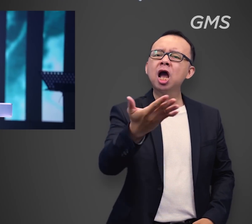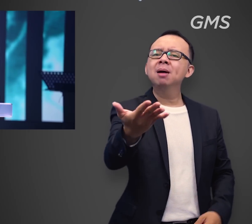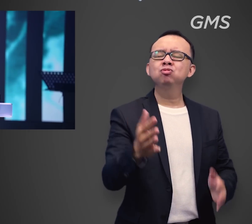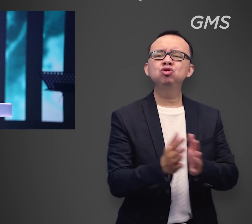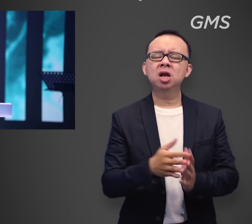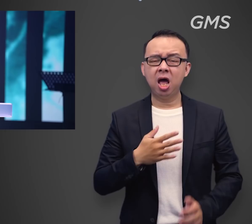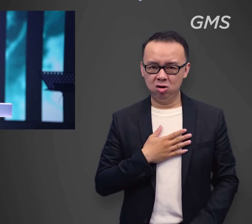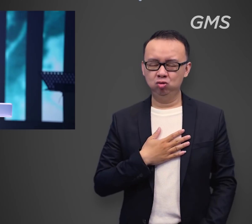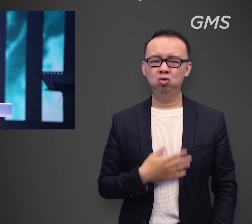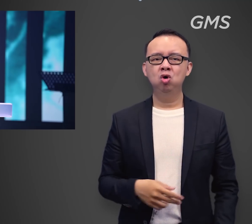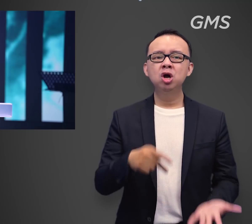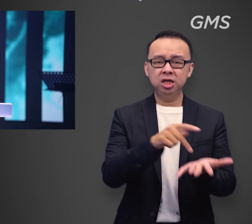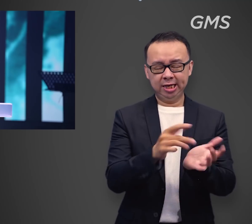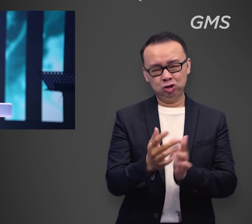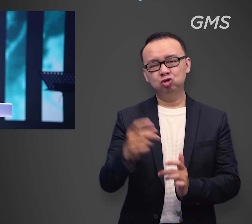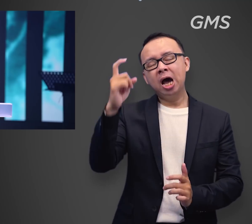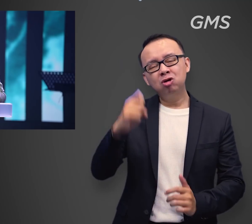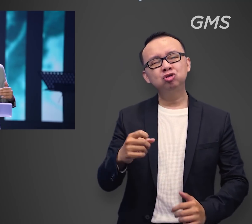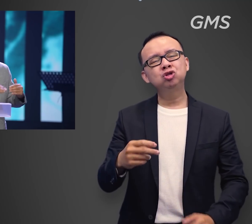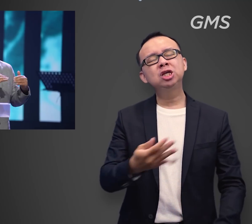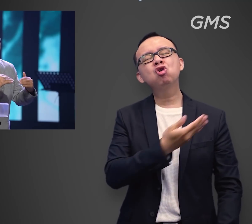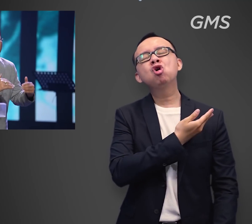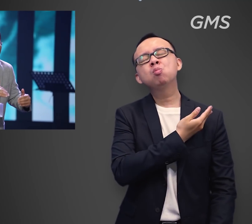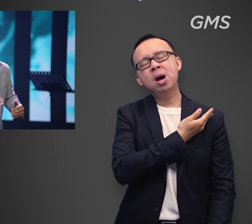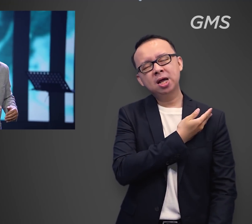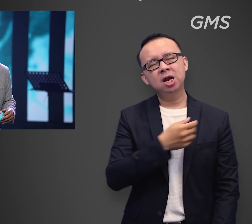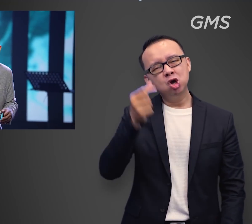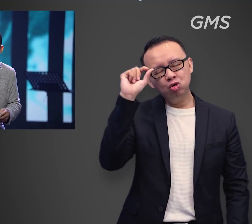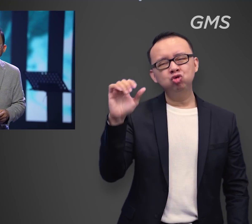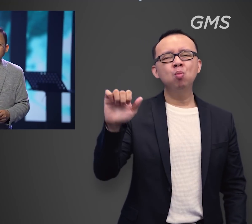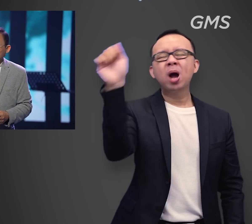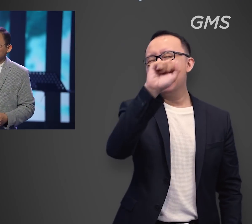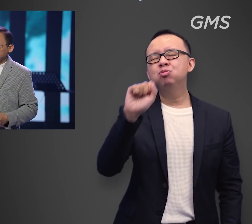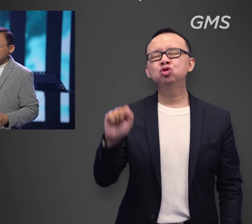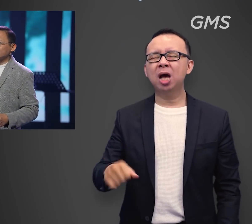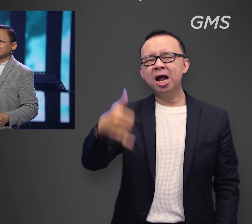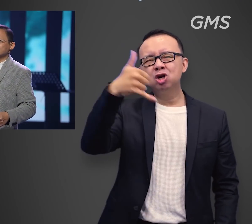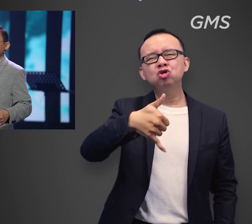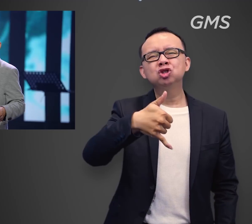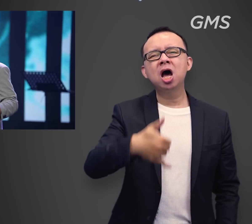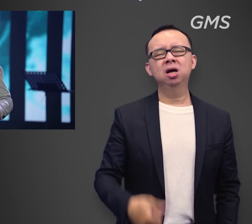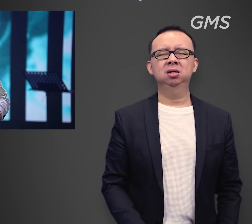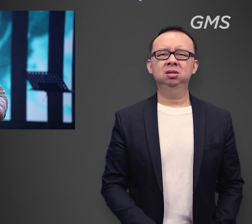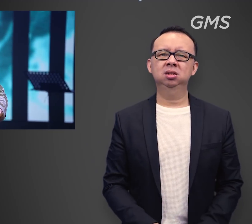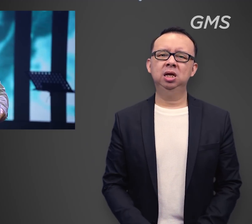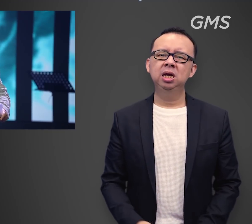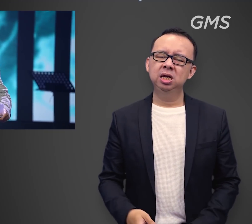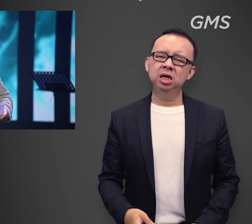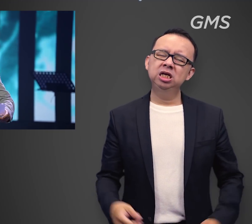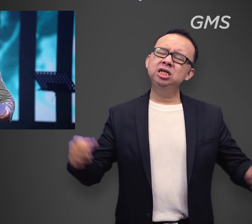dikorbankan. Penghapus dosa. Penghapus pelanggaran hidup kita. Dia harus naik di kayu